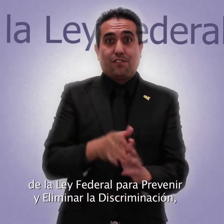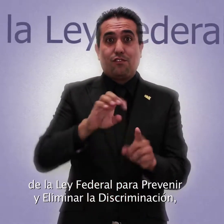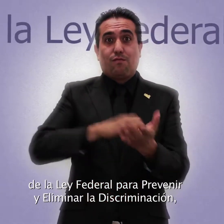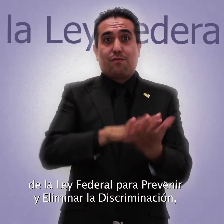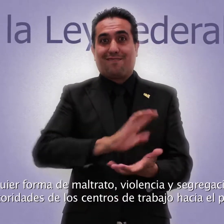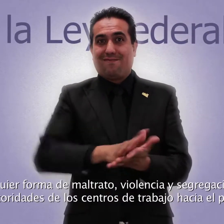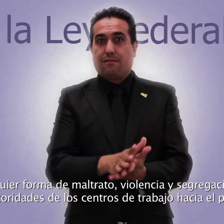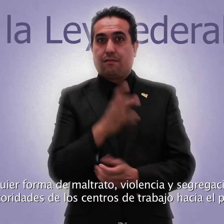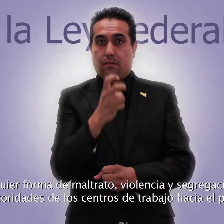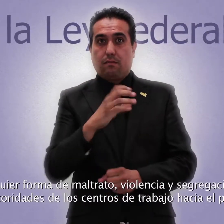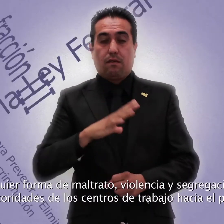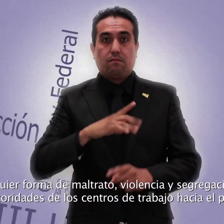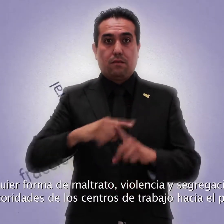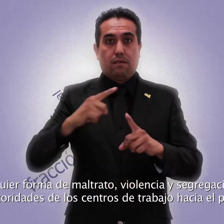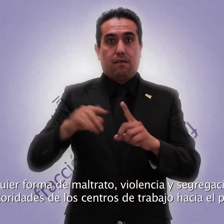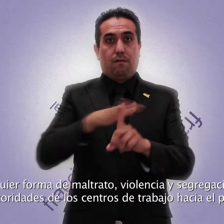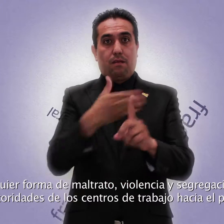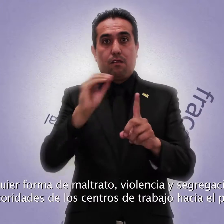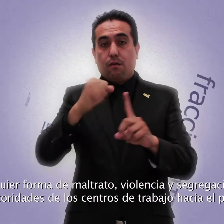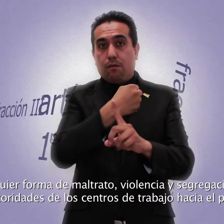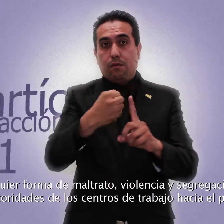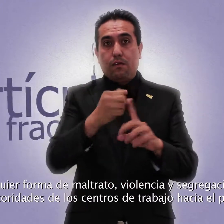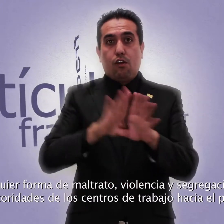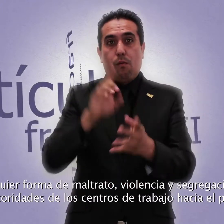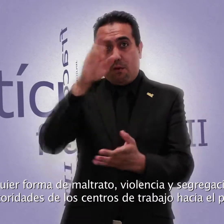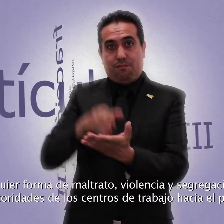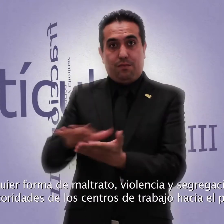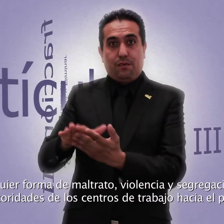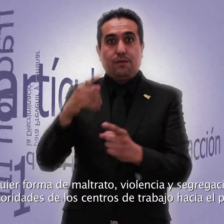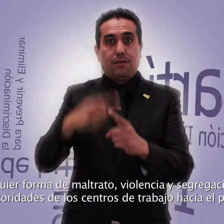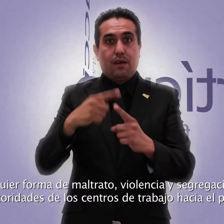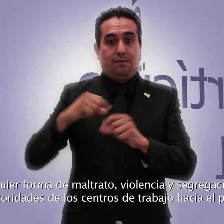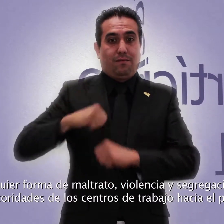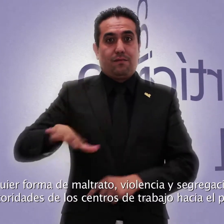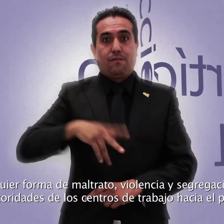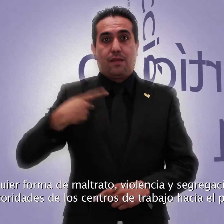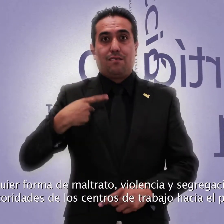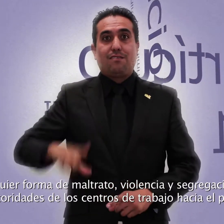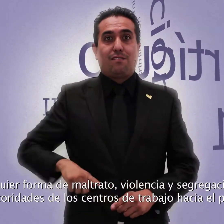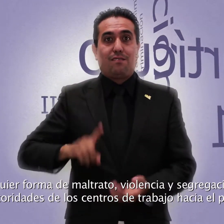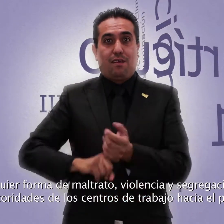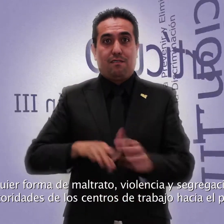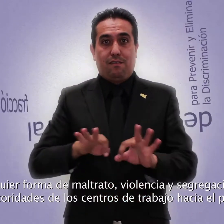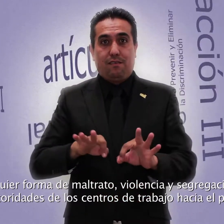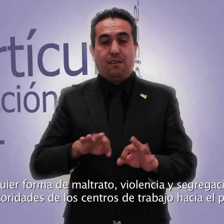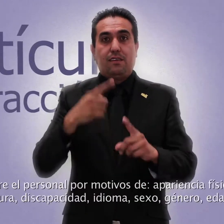Discriminación, cualquier forma de maltrato, violencia y segregación de las autoridades en los centros de trabajo hacia el personal y entre